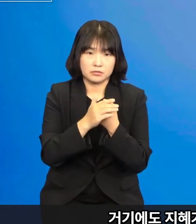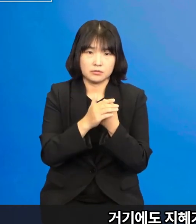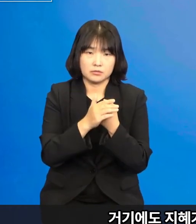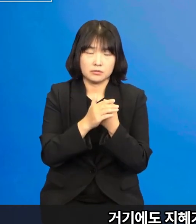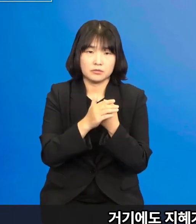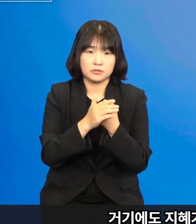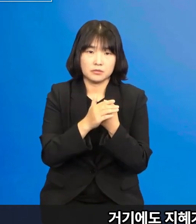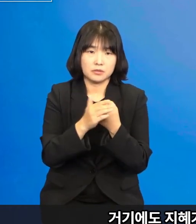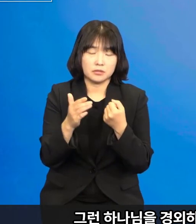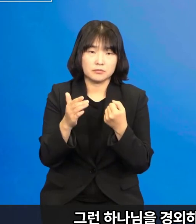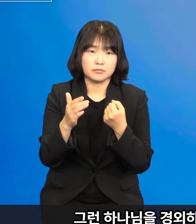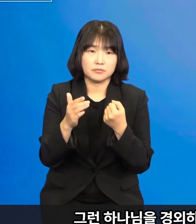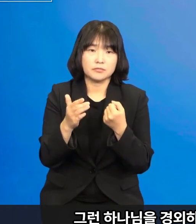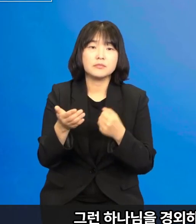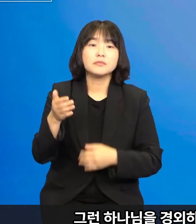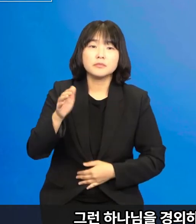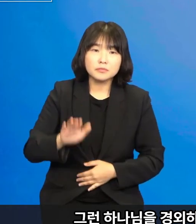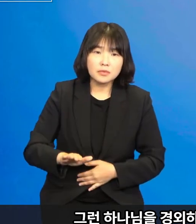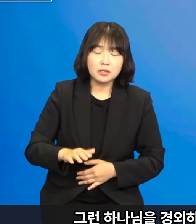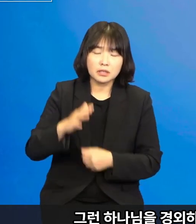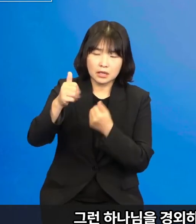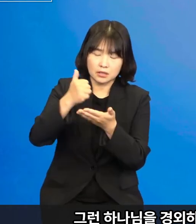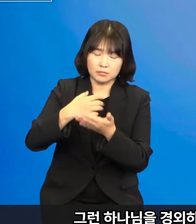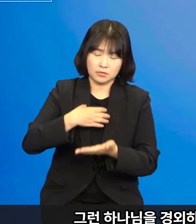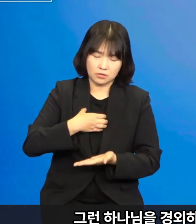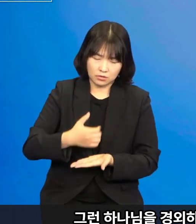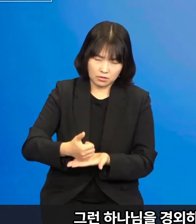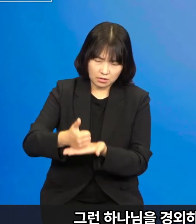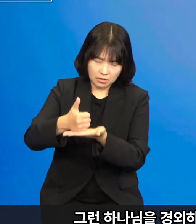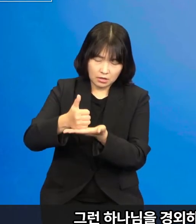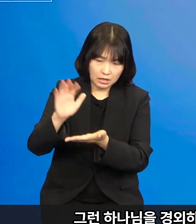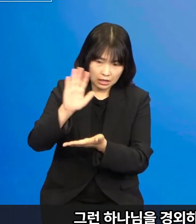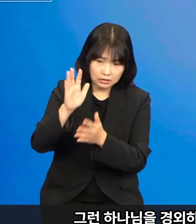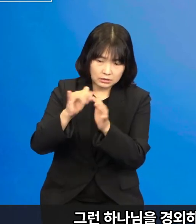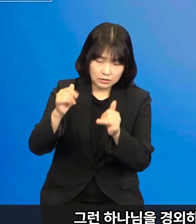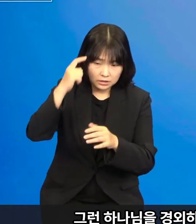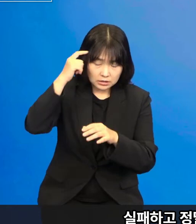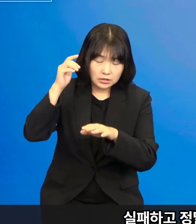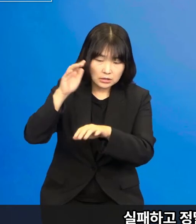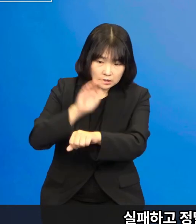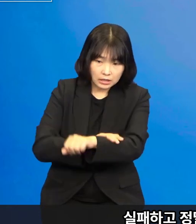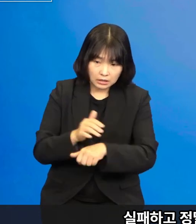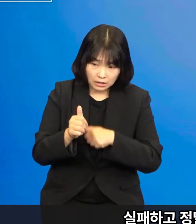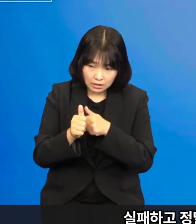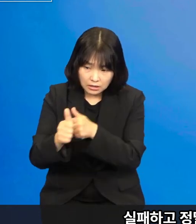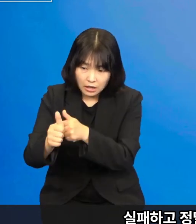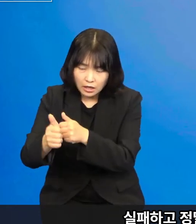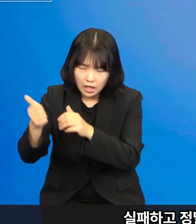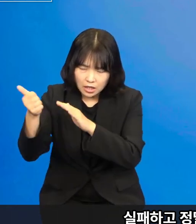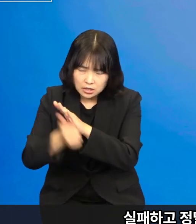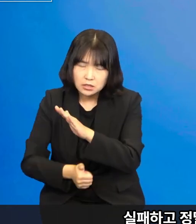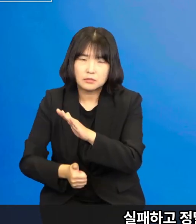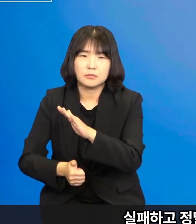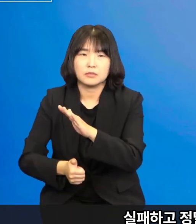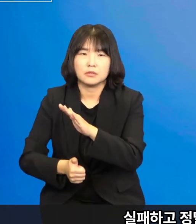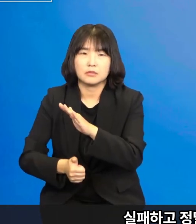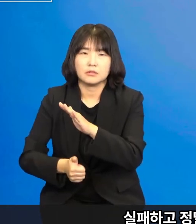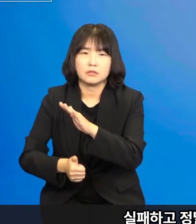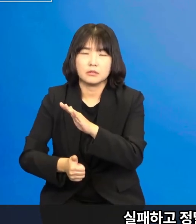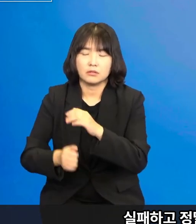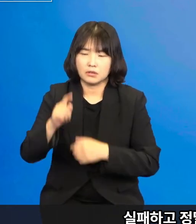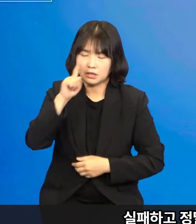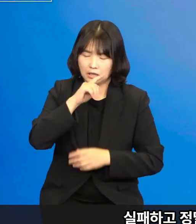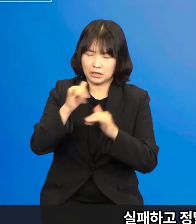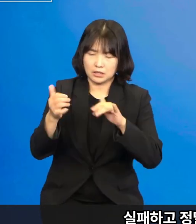숨어 있긴 하지만 그런 하나님을 경외하지 않는 자의 지혜를 따르다가 실패하고 정말